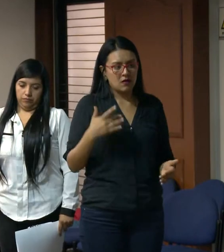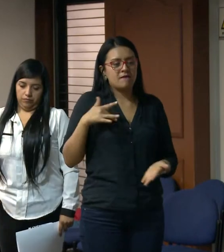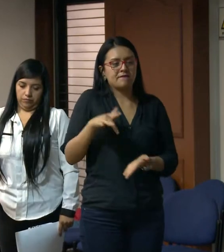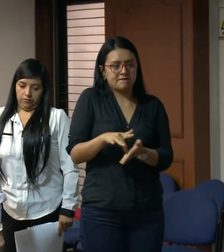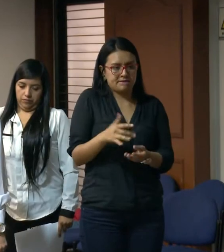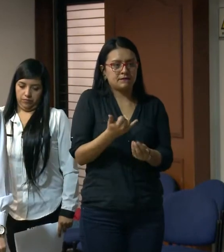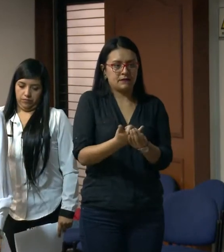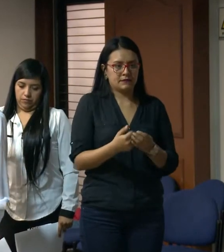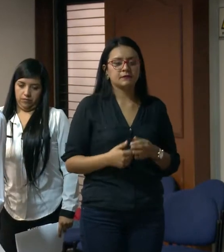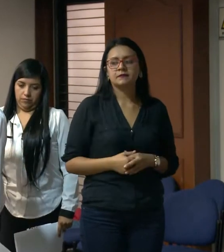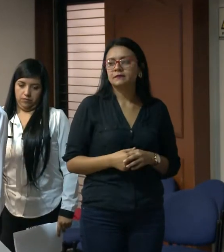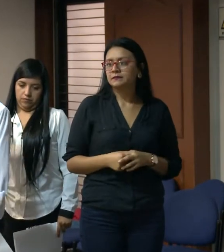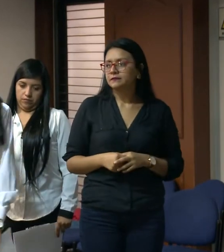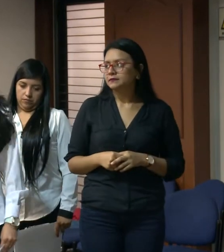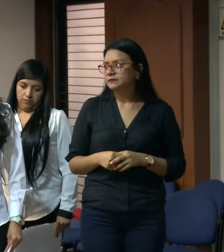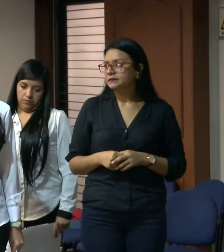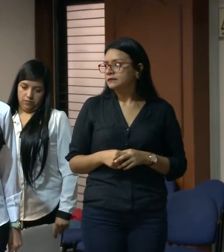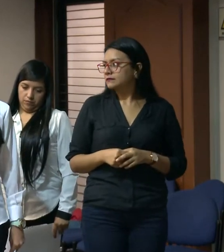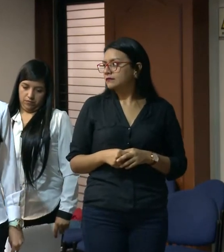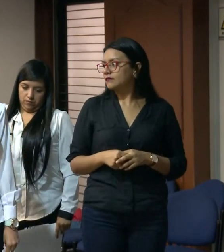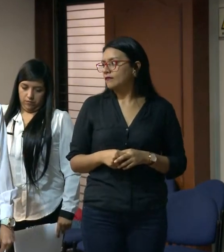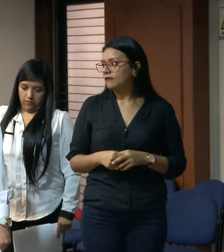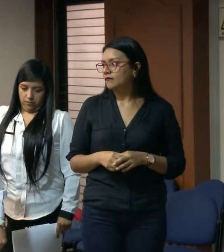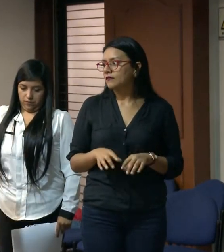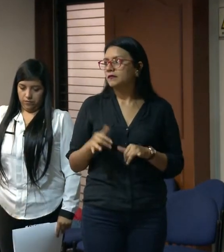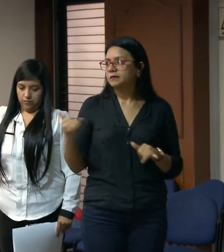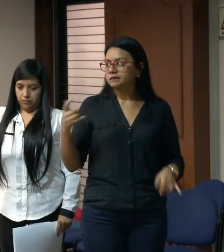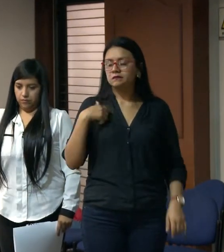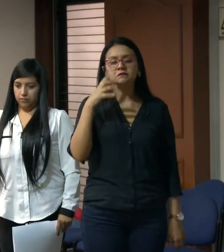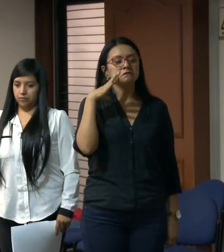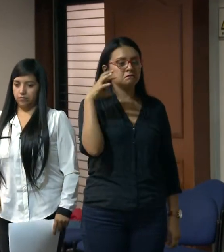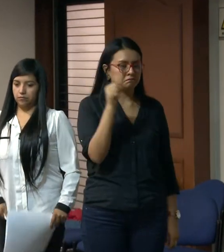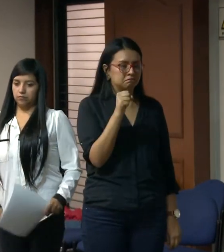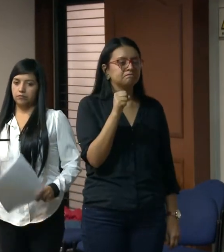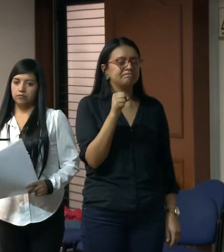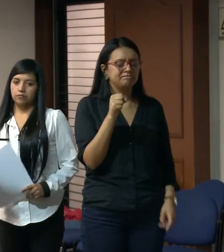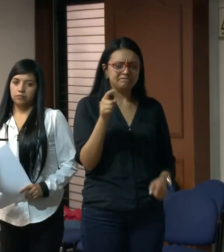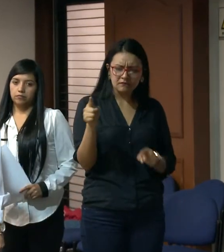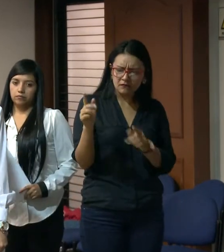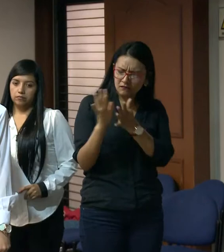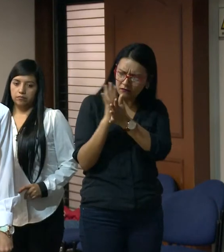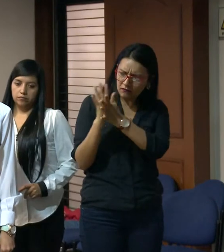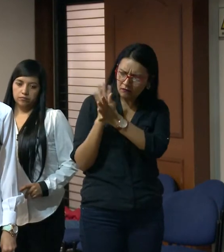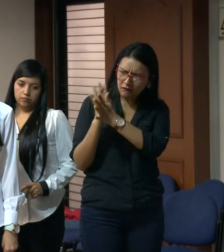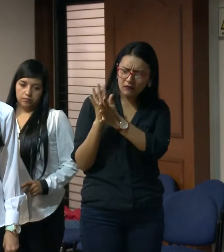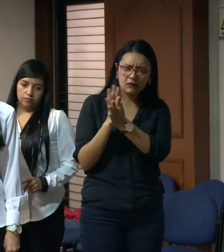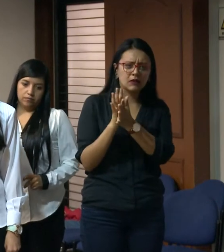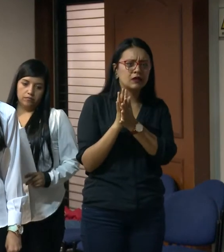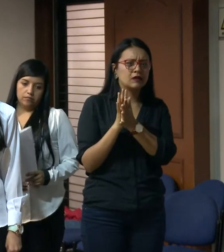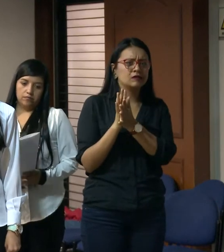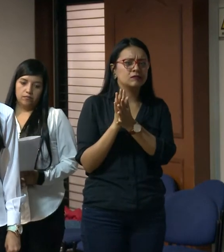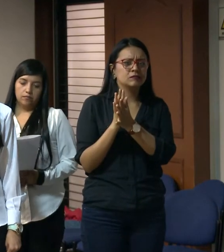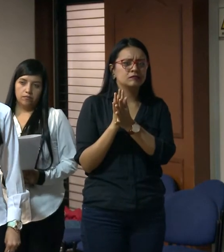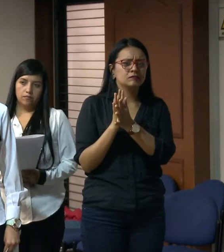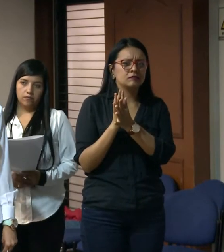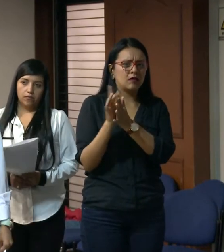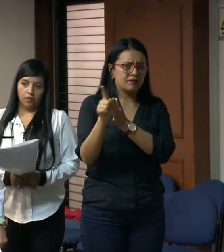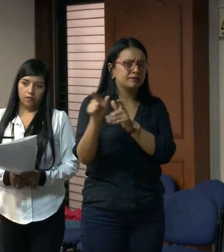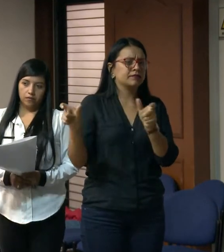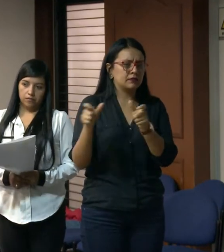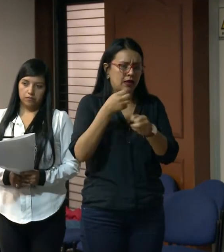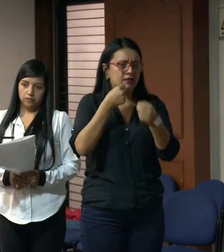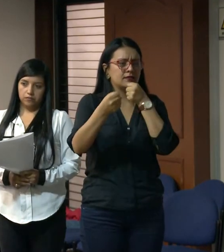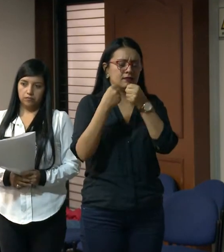asisten a él. En esto se pudo evidenciar por algunas afirmaciones también que dijeron